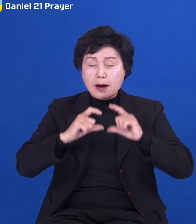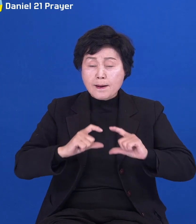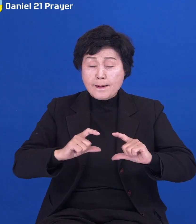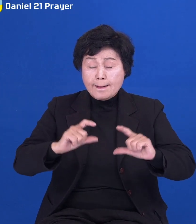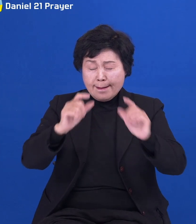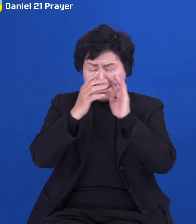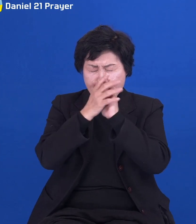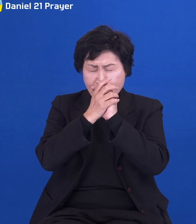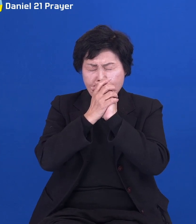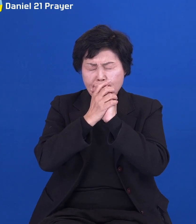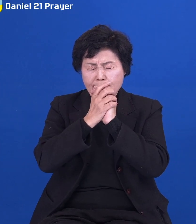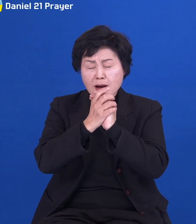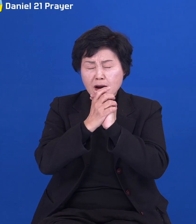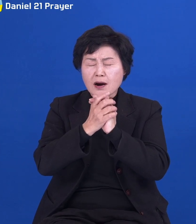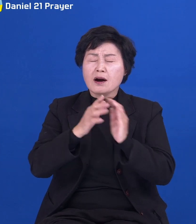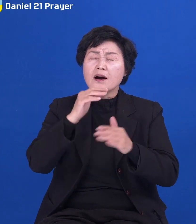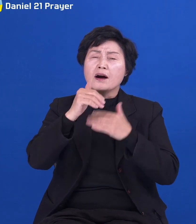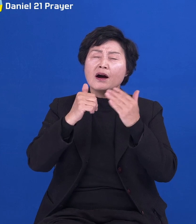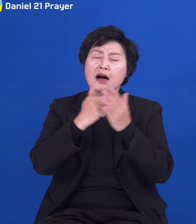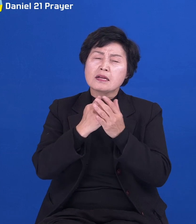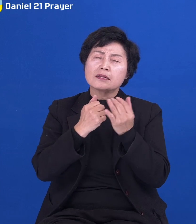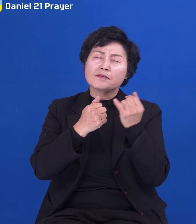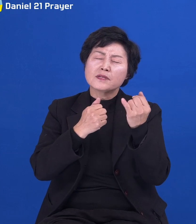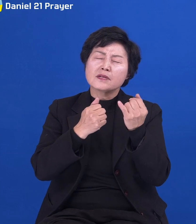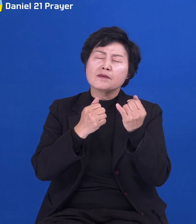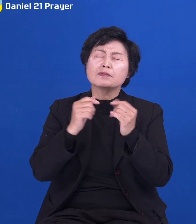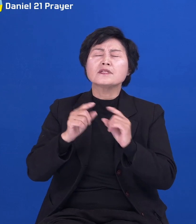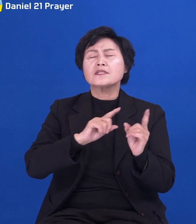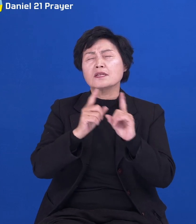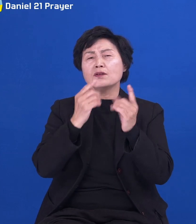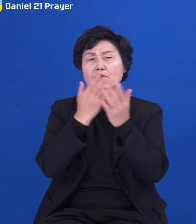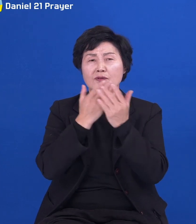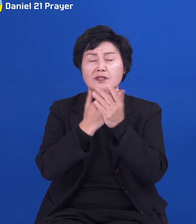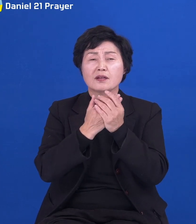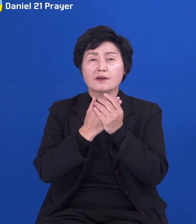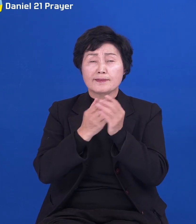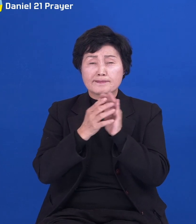기도드렸어요. 하나님 살려주세요. 하나님 살려주세요.